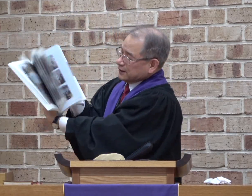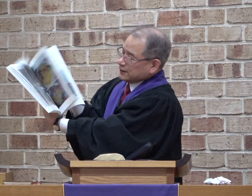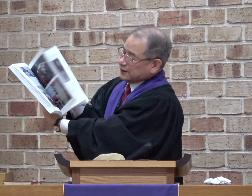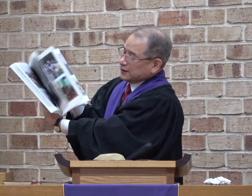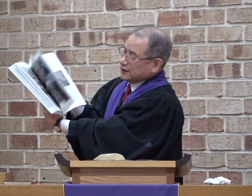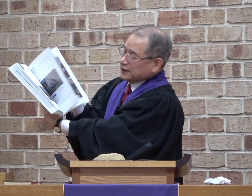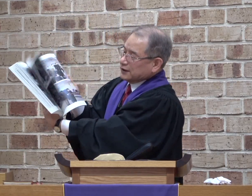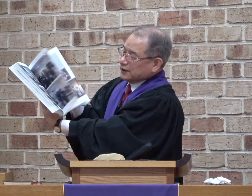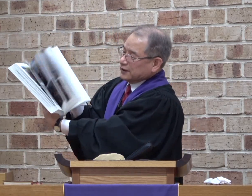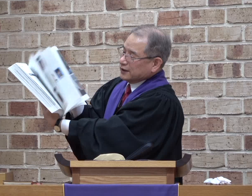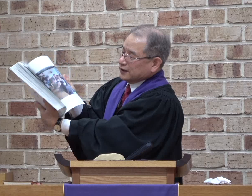책을 만들었습니다.